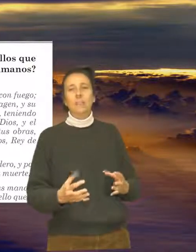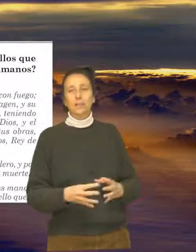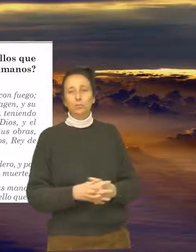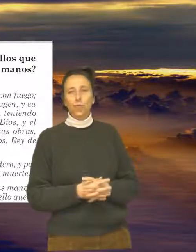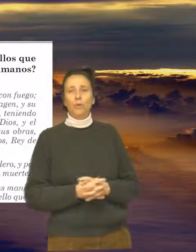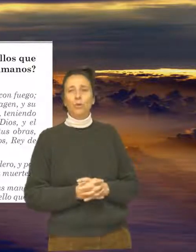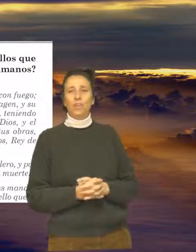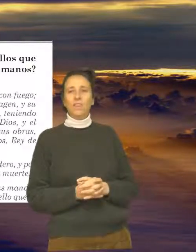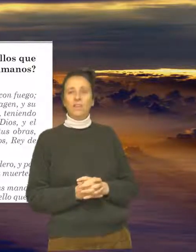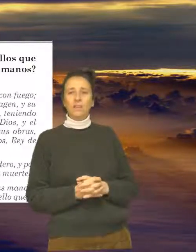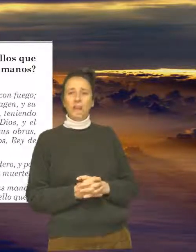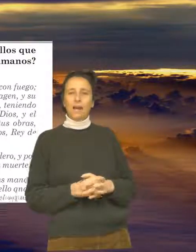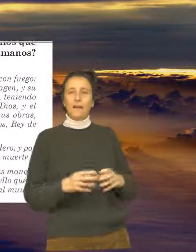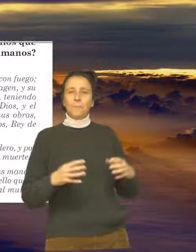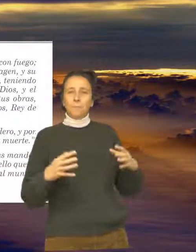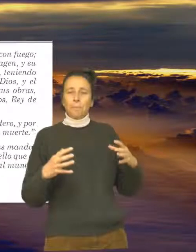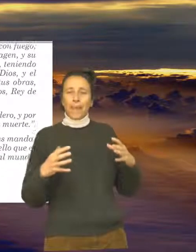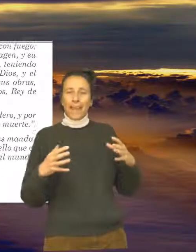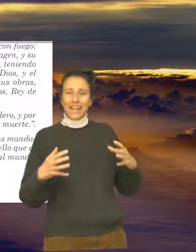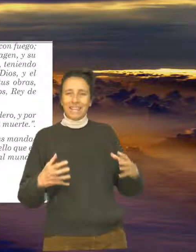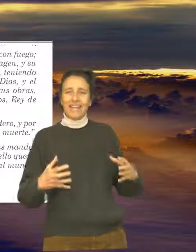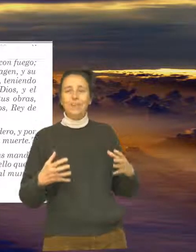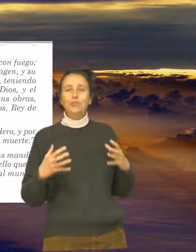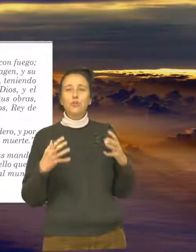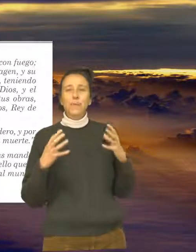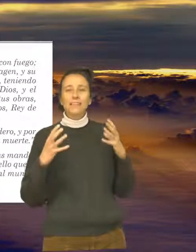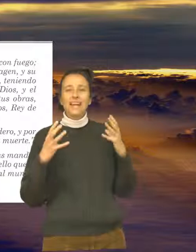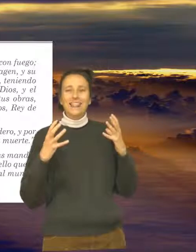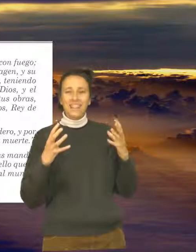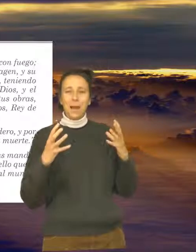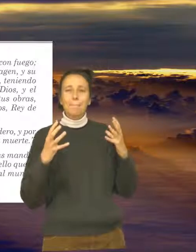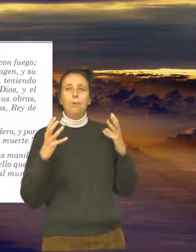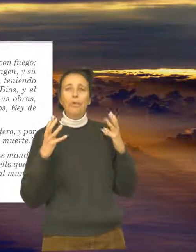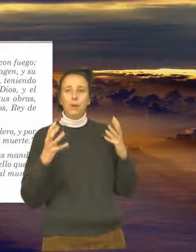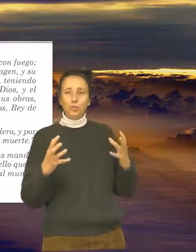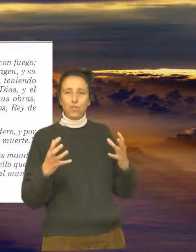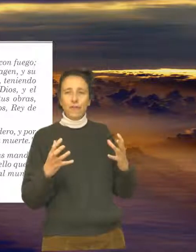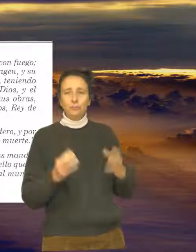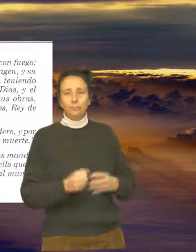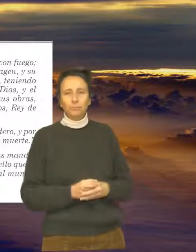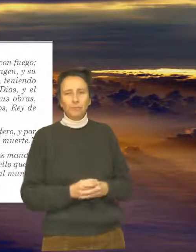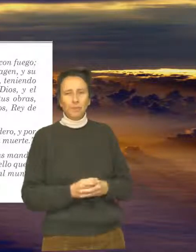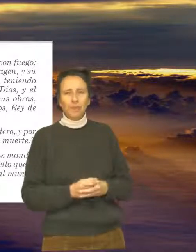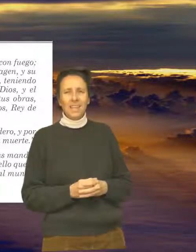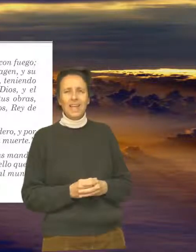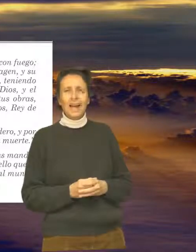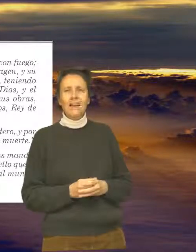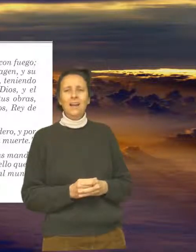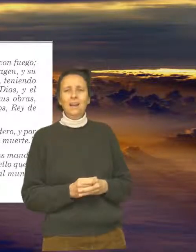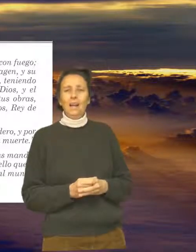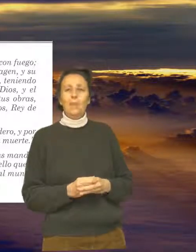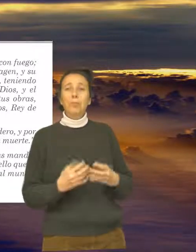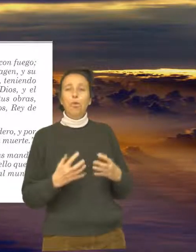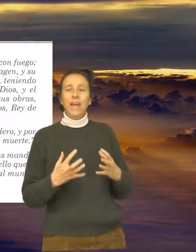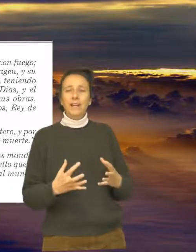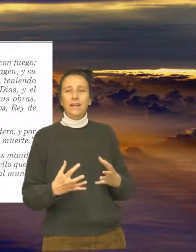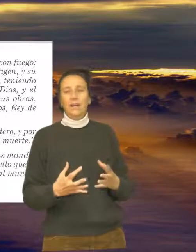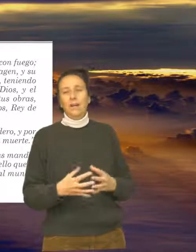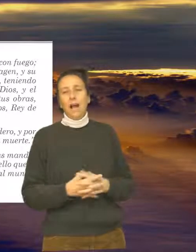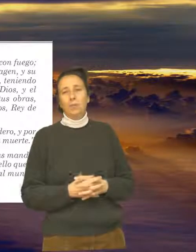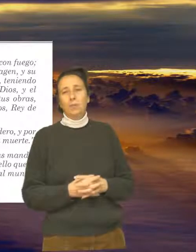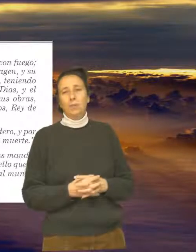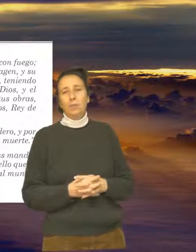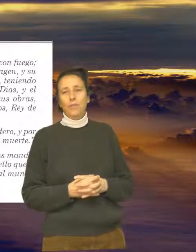fuerza del Espíritu Santo que descenderá en esa lluvia tardía poderosa, que dará el